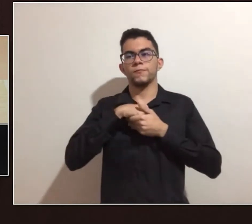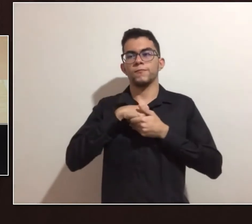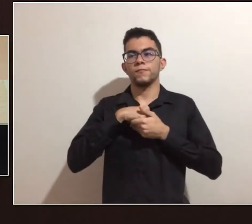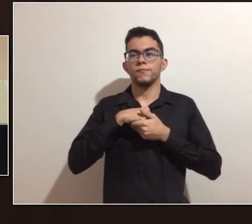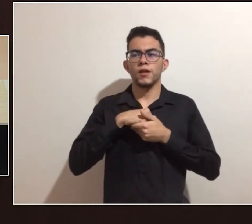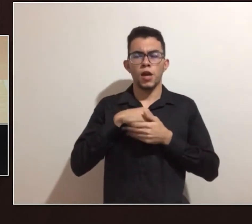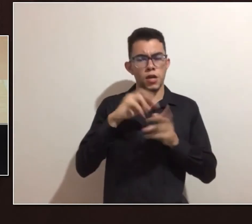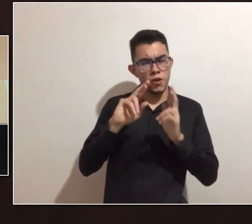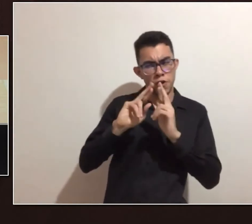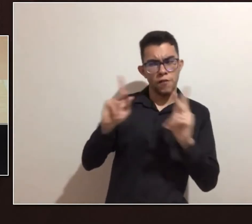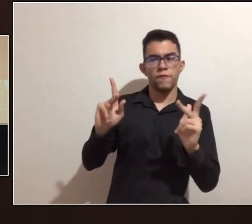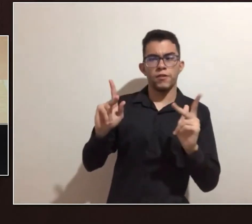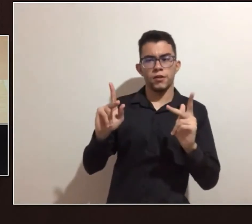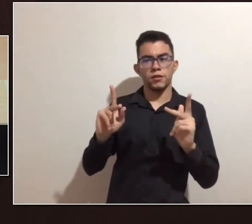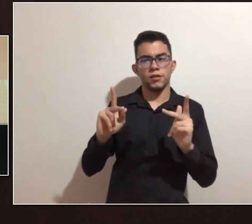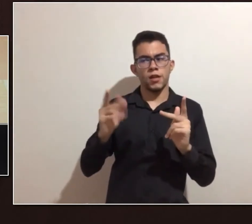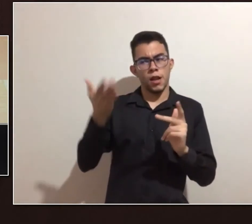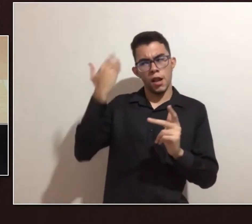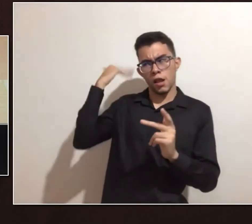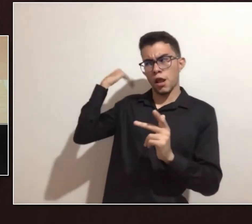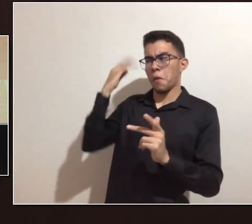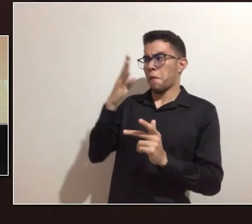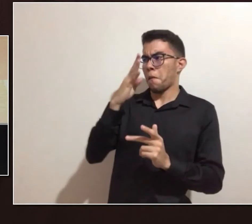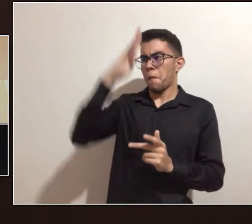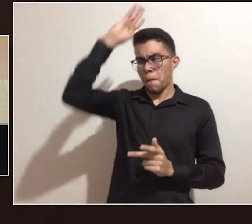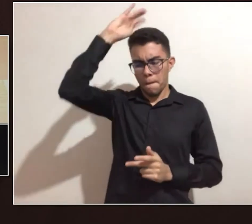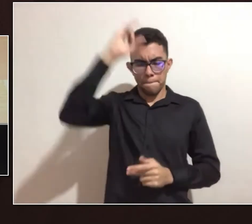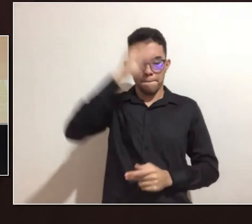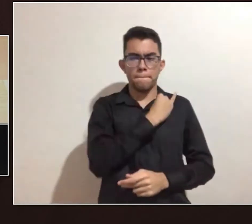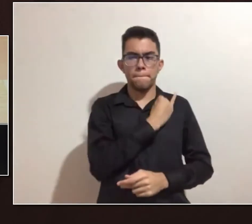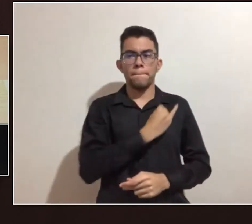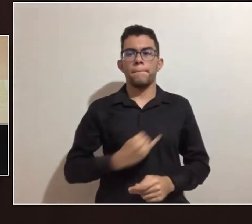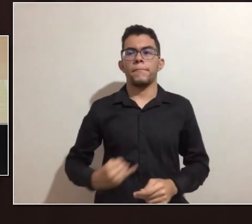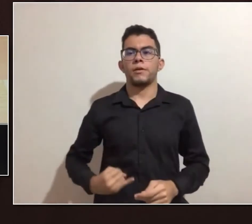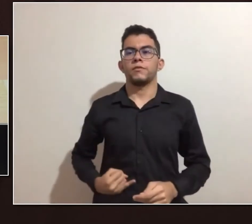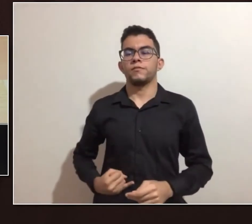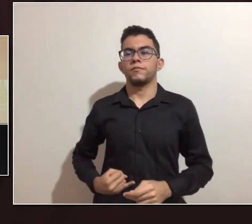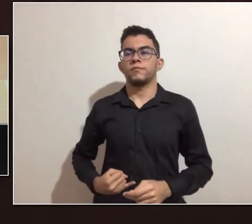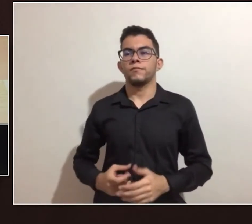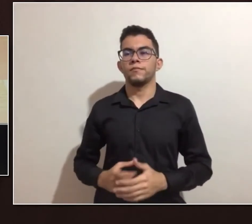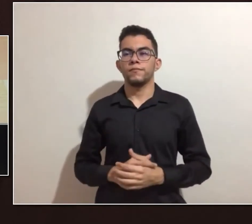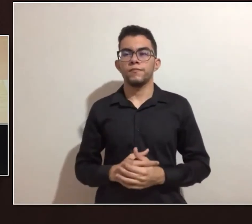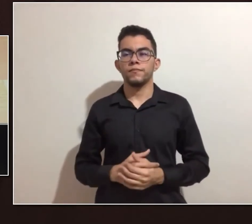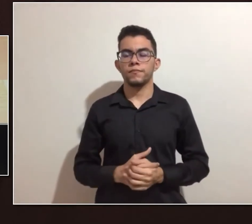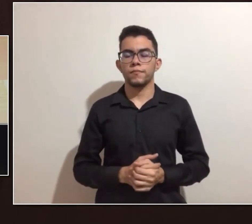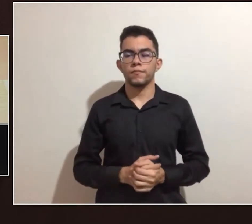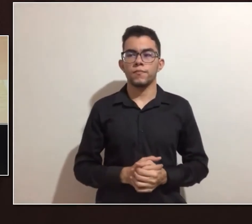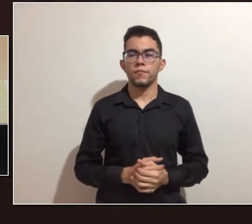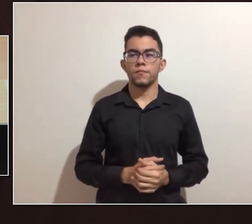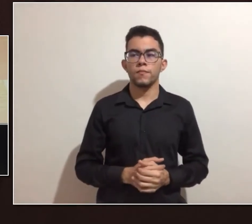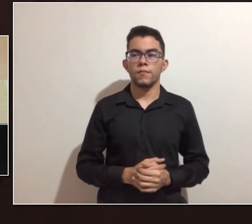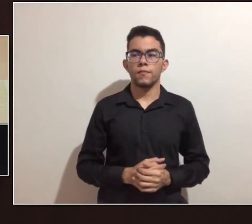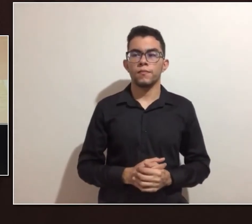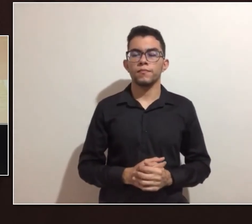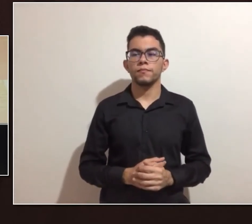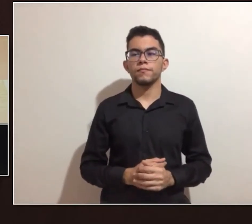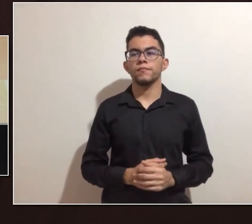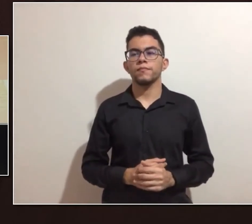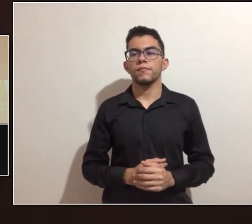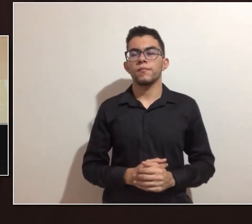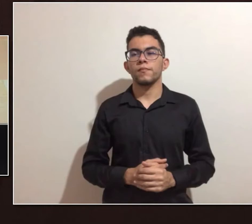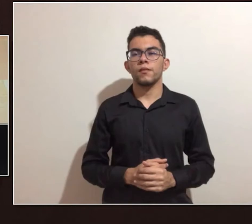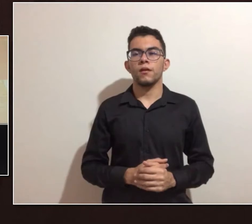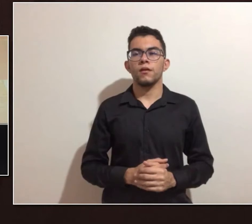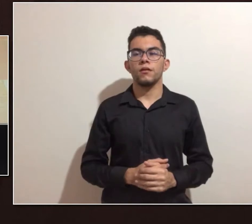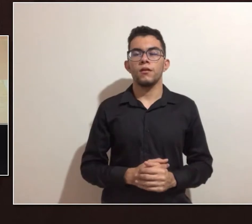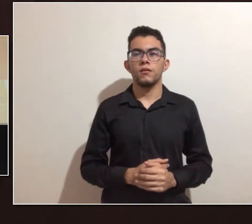no Império Romano. Ó Senhor Jesus, o único crime que os cristãos cometeram foi ter fé em